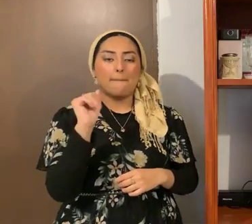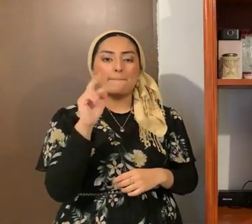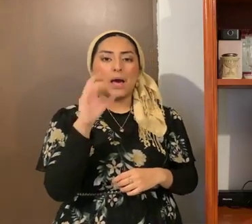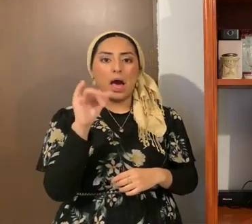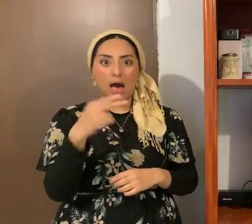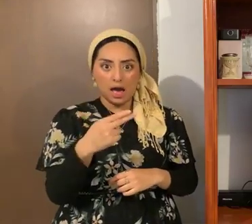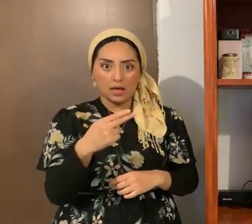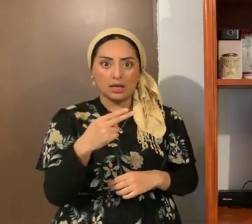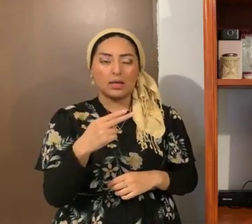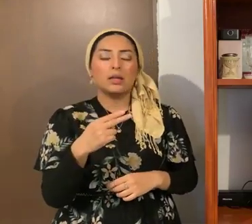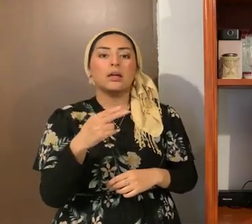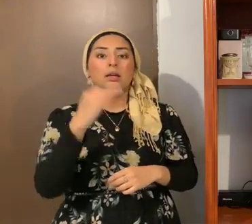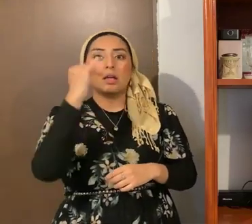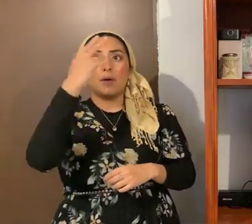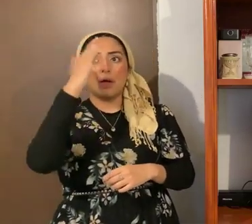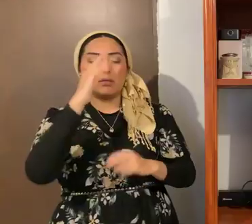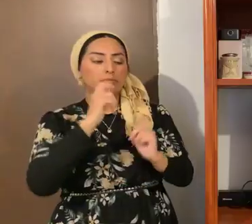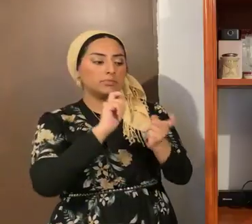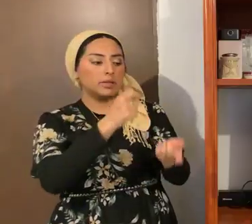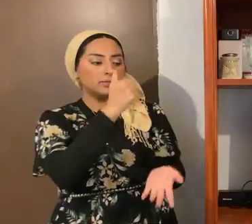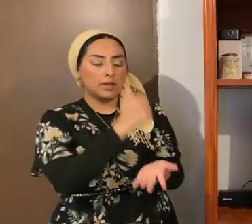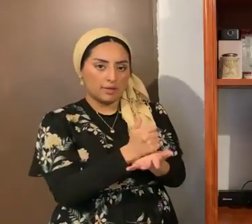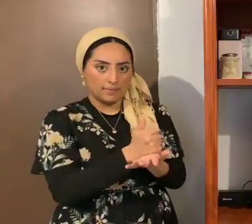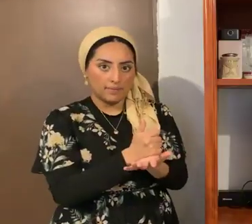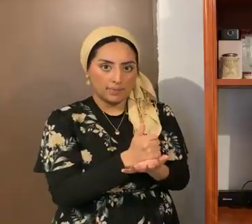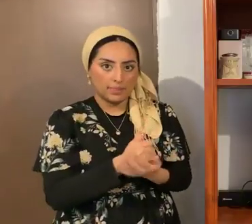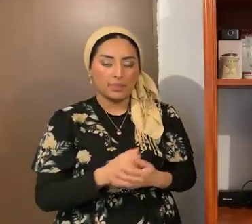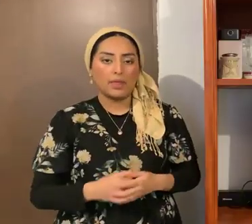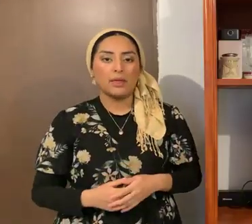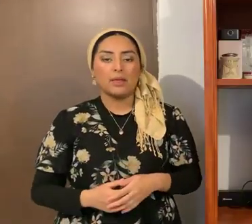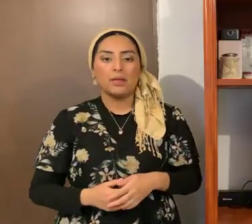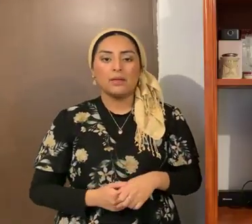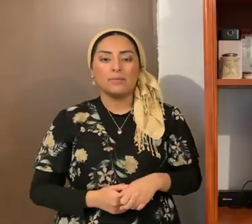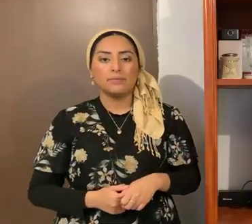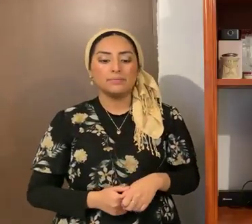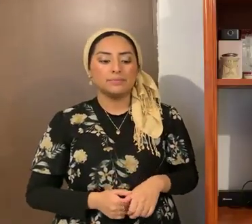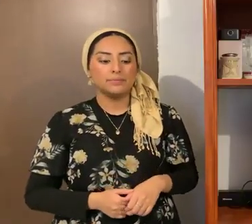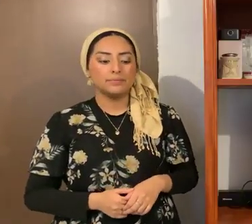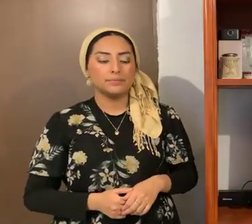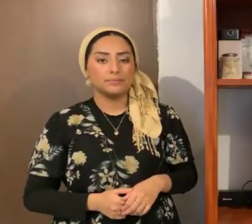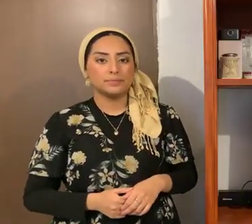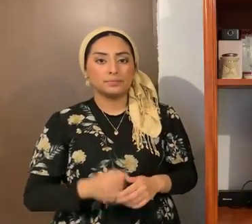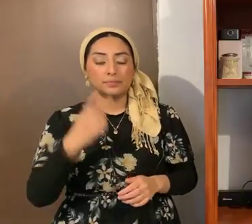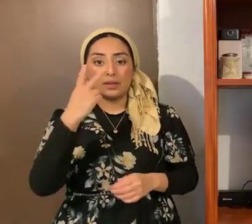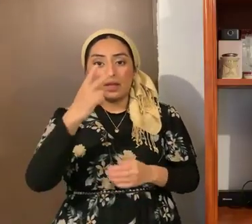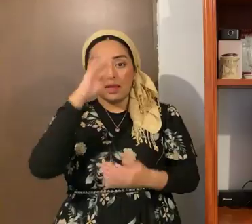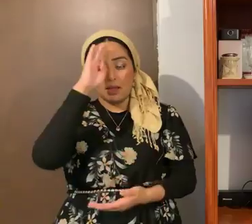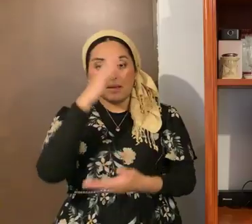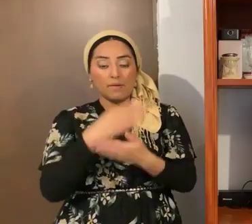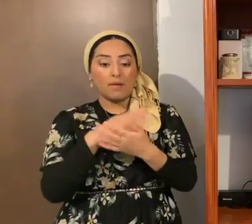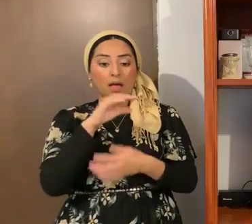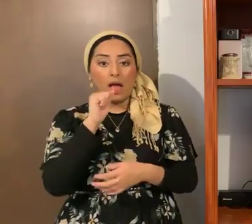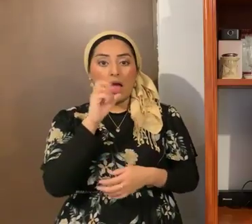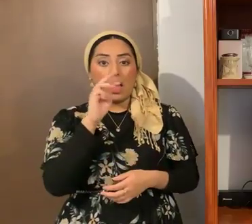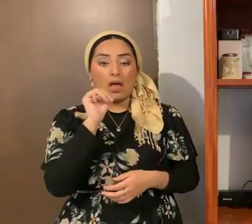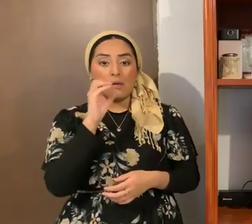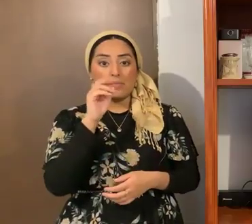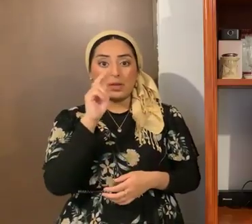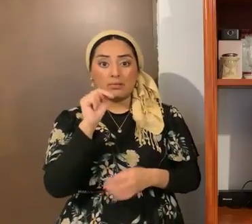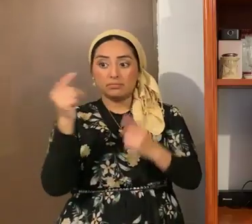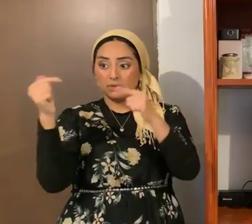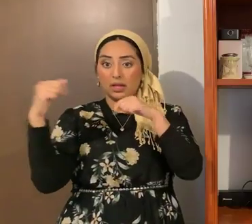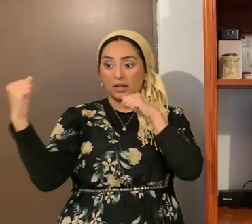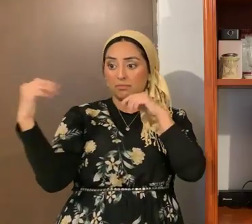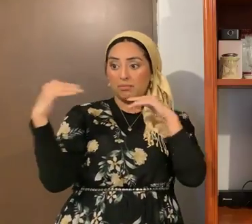derredor, y habitasteis seguros. Y habiendo visto que Naas, rey de los hijos de Amón, venía contra nosotros, me